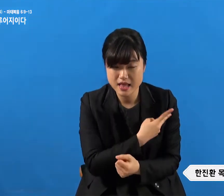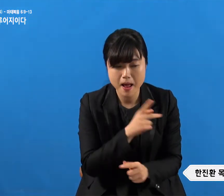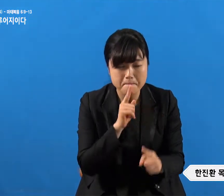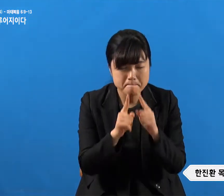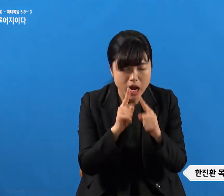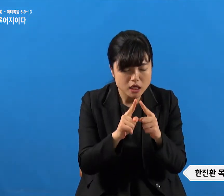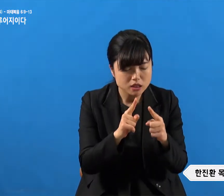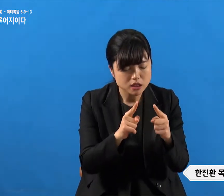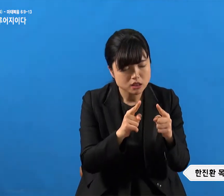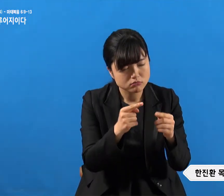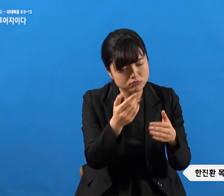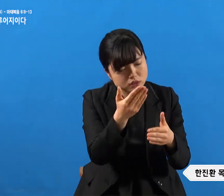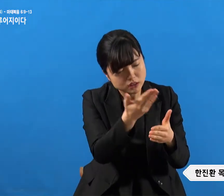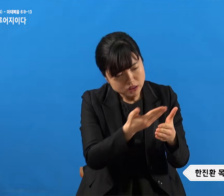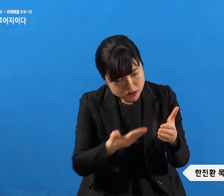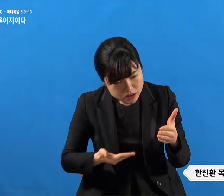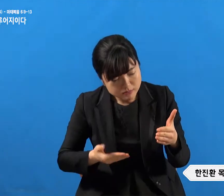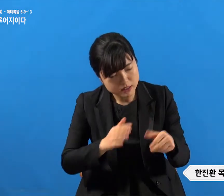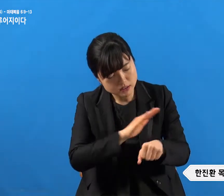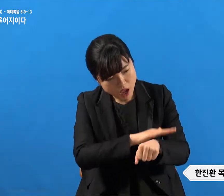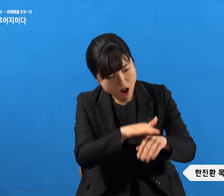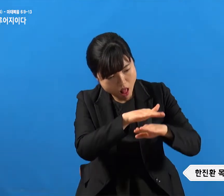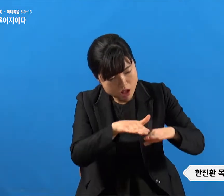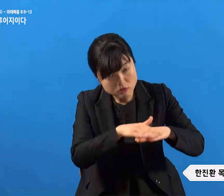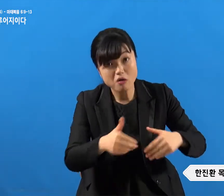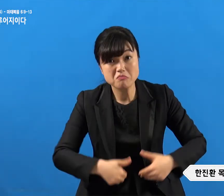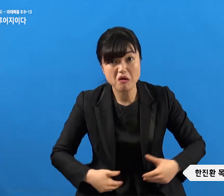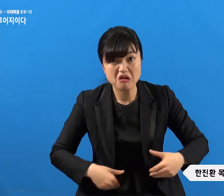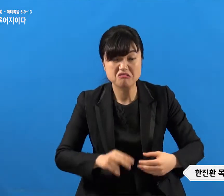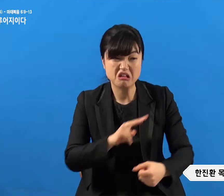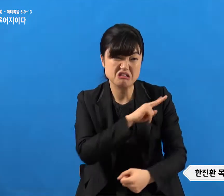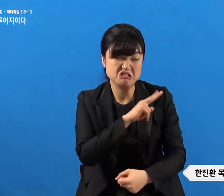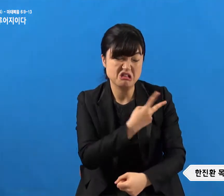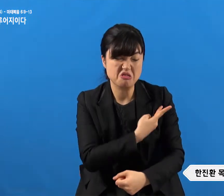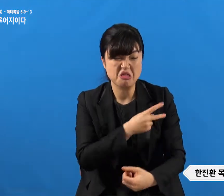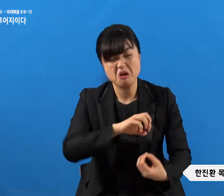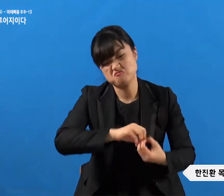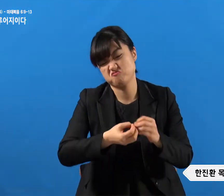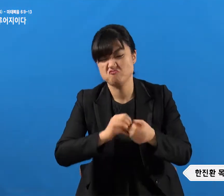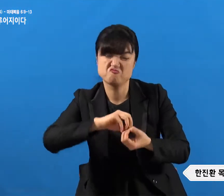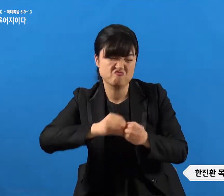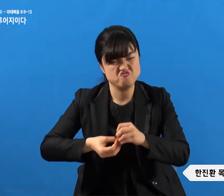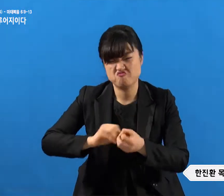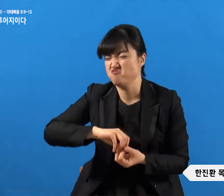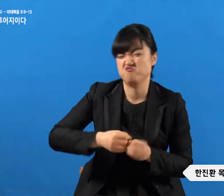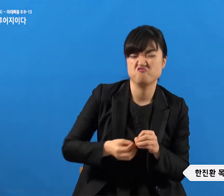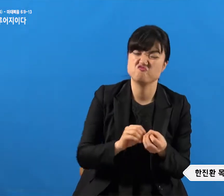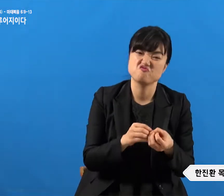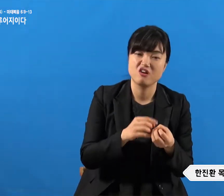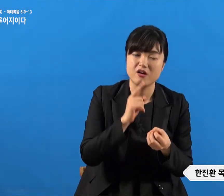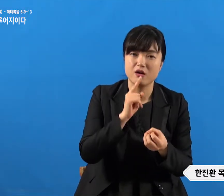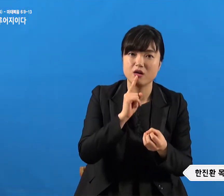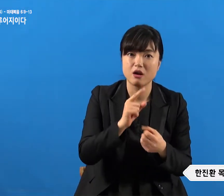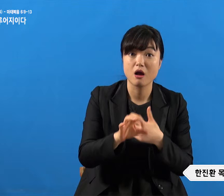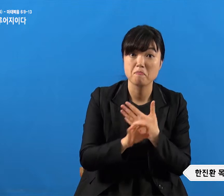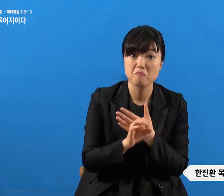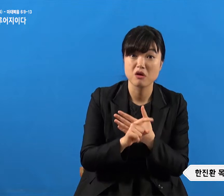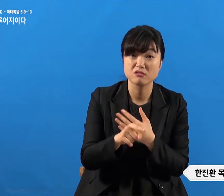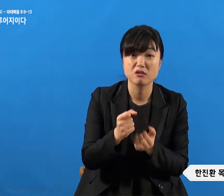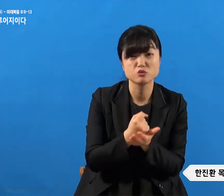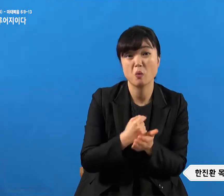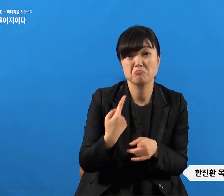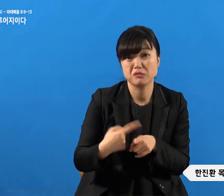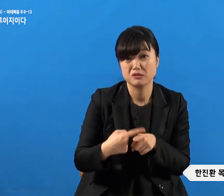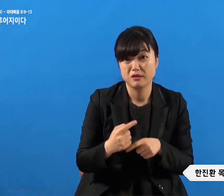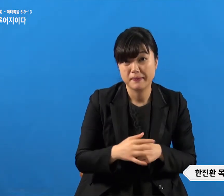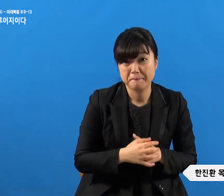말씀을 문맥에 맞게 잘 해석하는 것이 중요한데 무조건 착착 펴가 이거다 하면 그건